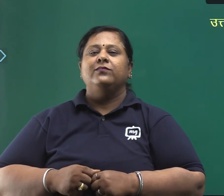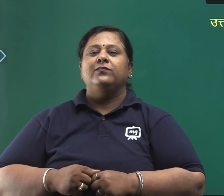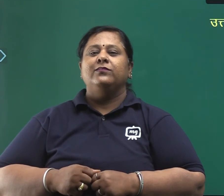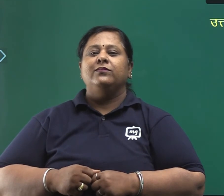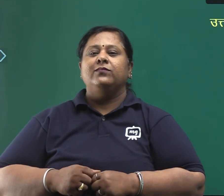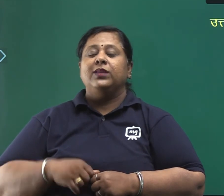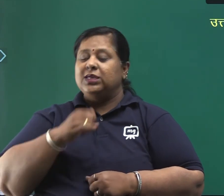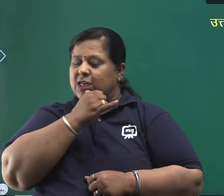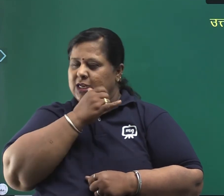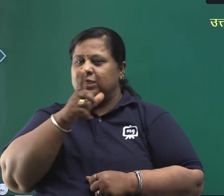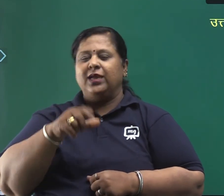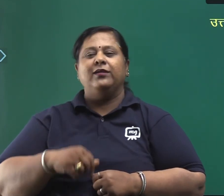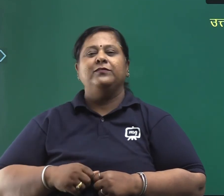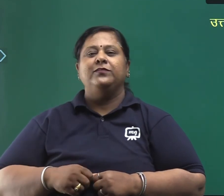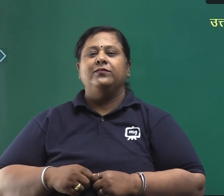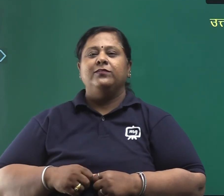श्री कृष्ण ने